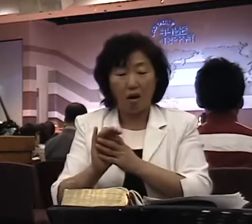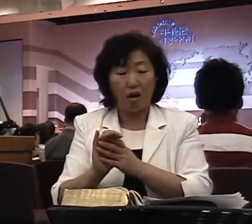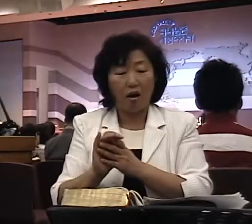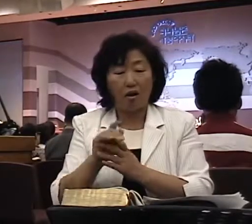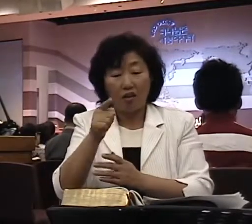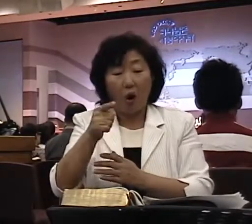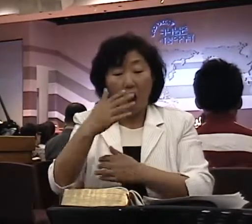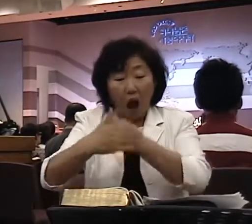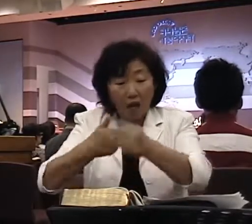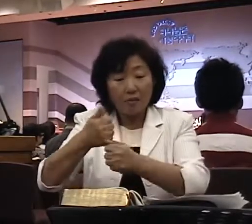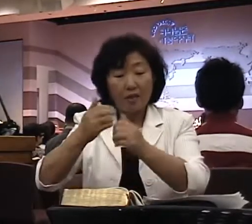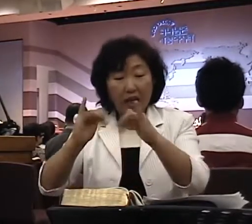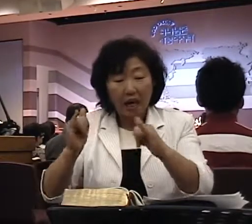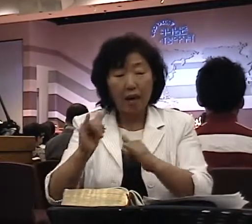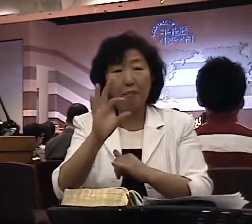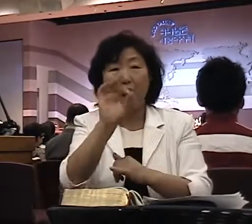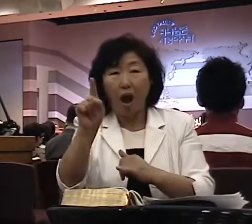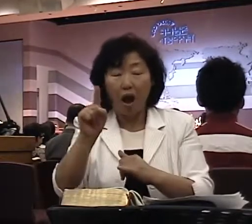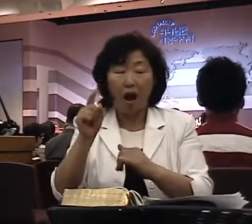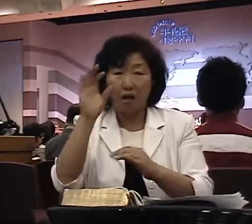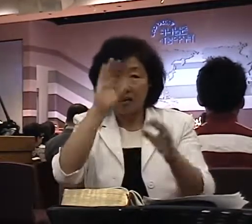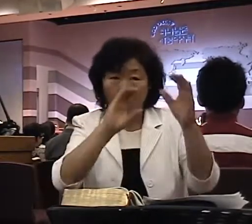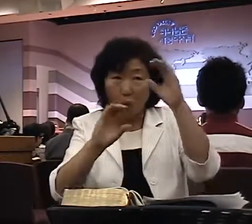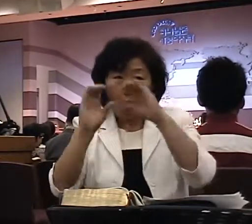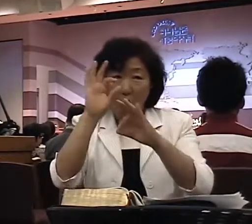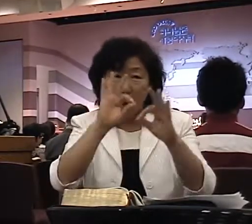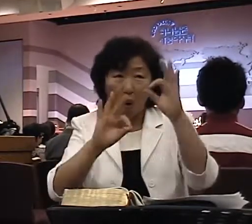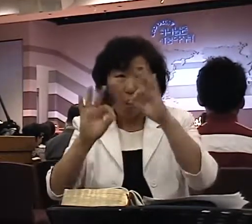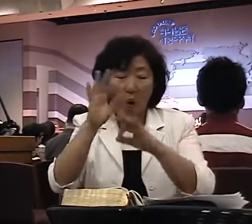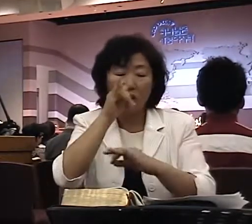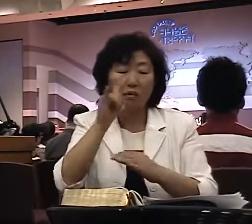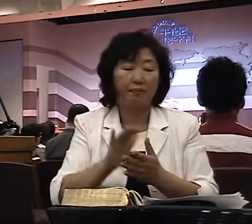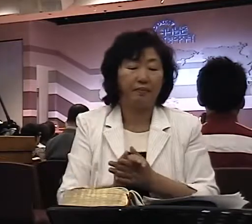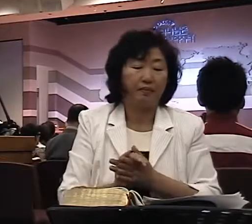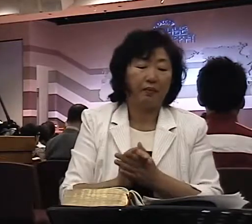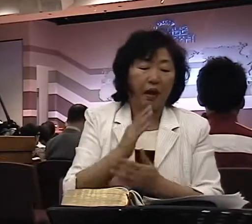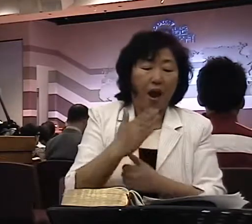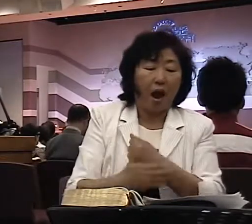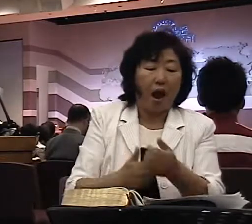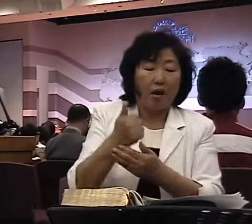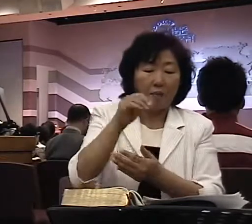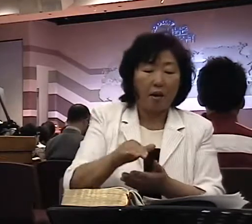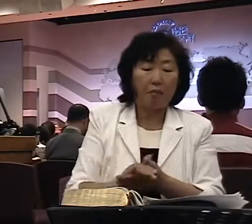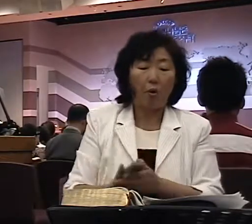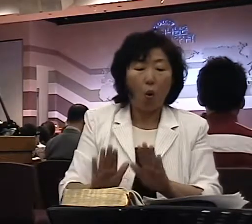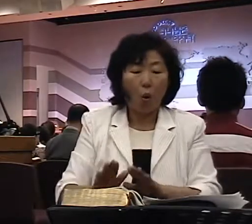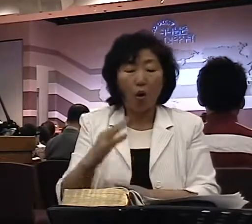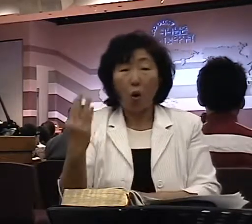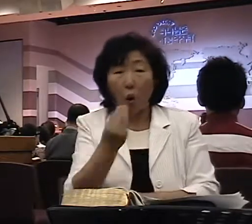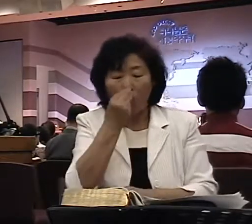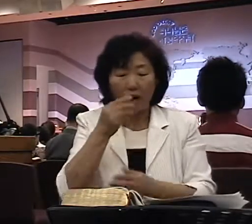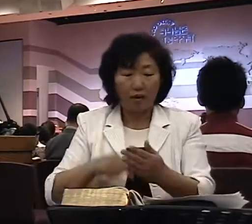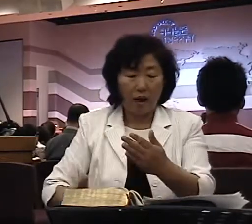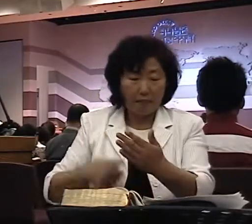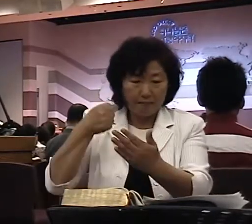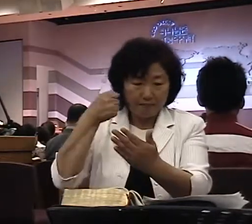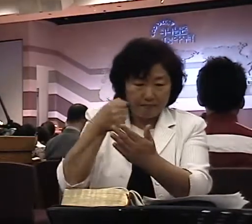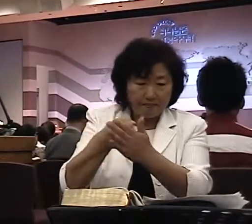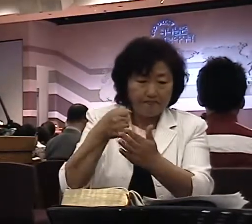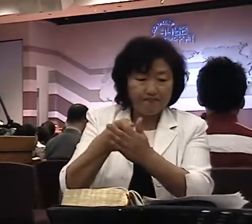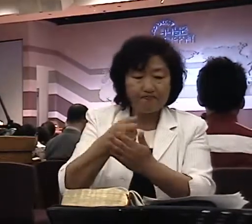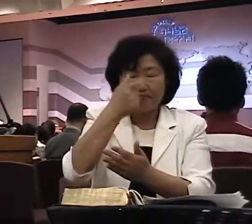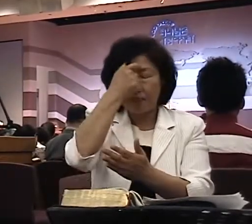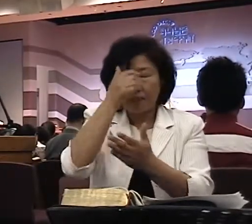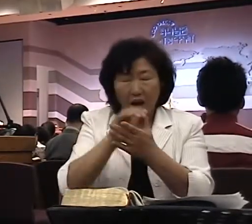사람아, 너 하나님의 사람아 찾고 계십니다. 이 하나님 앞에 오늘 우리는 거룩한 결단과